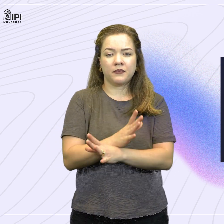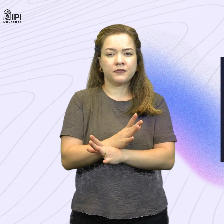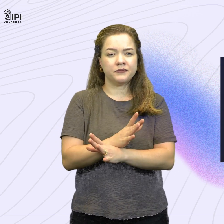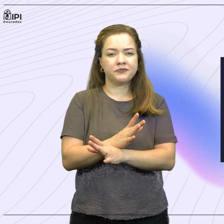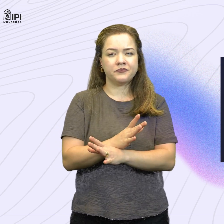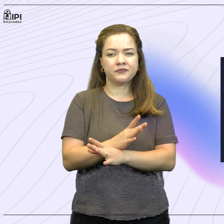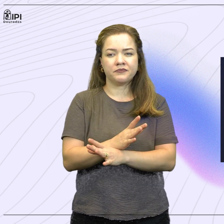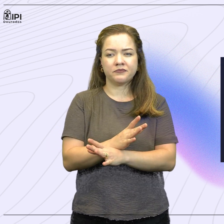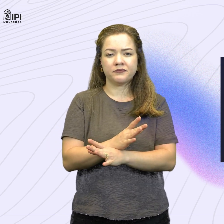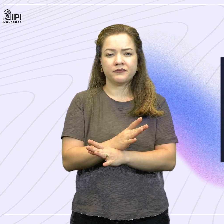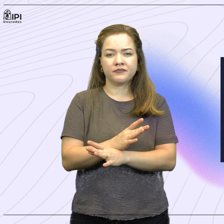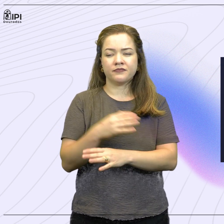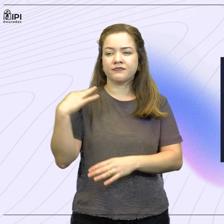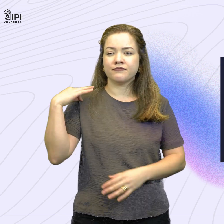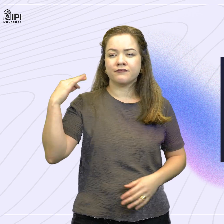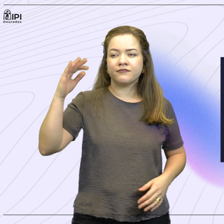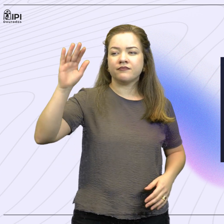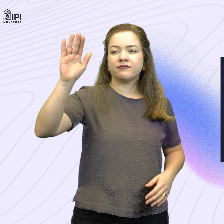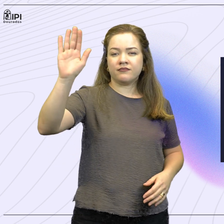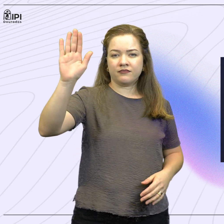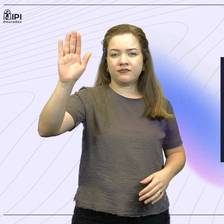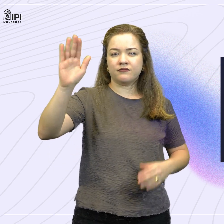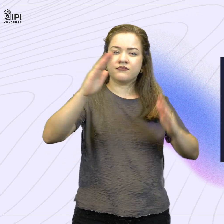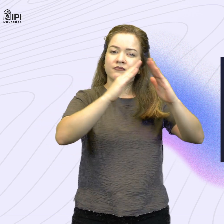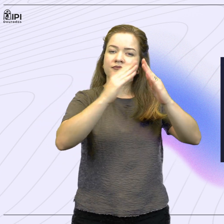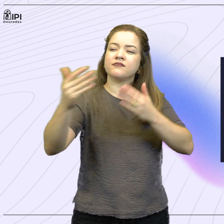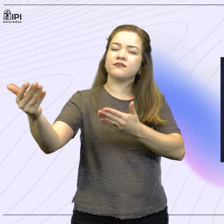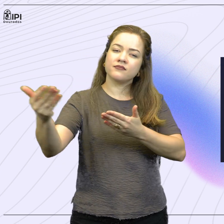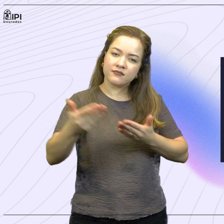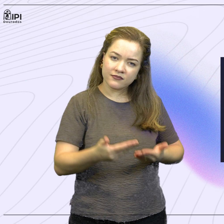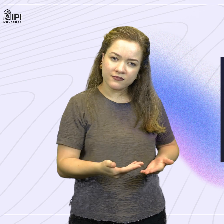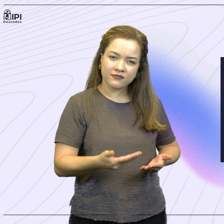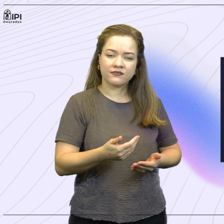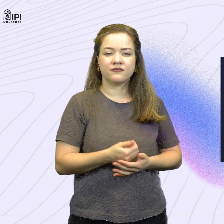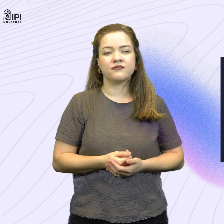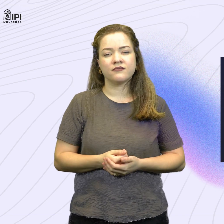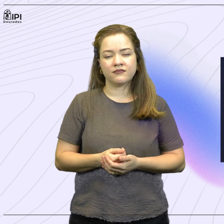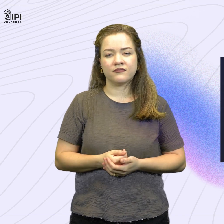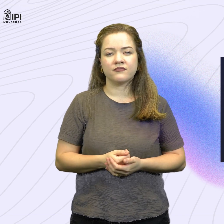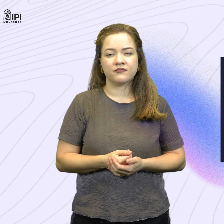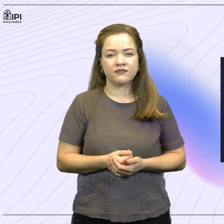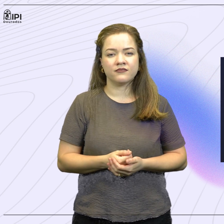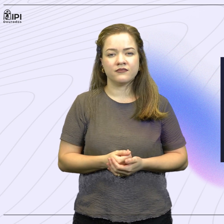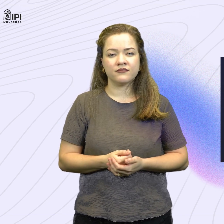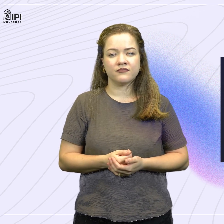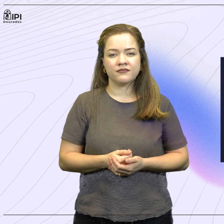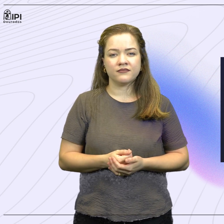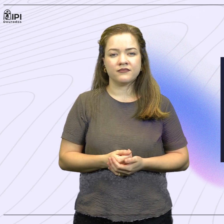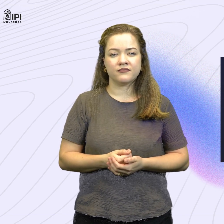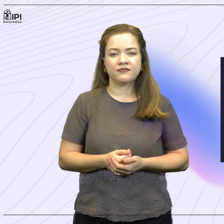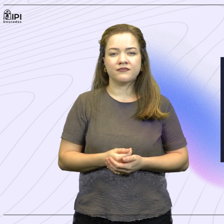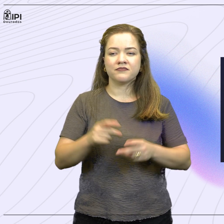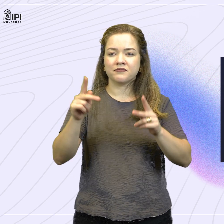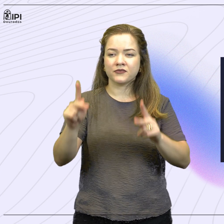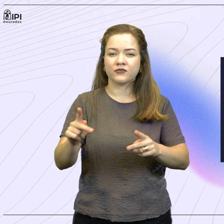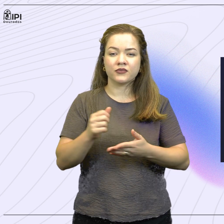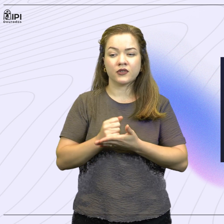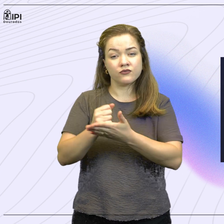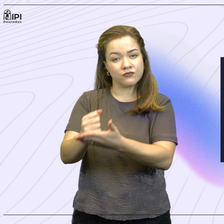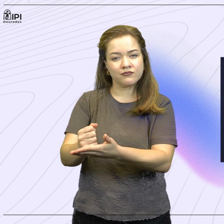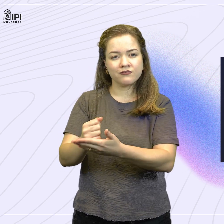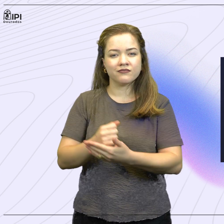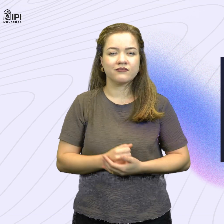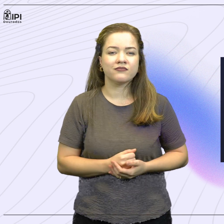a estar disponível à hospitalidade. E disponível à hospitalidade. Um povo hospitaleiro.